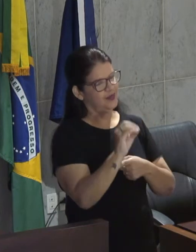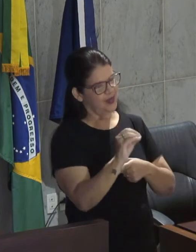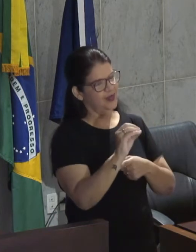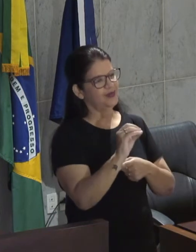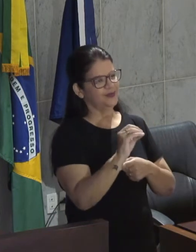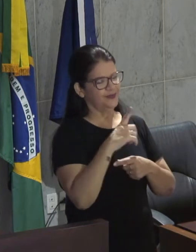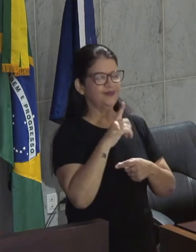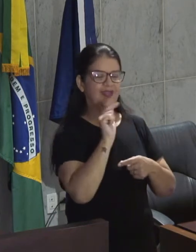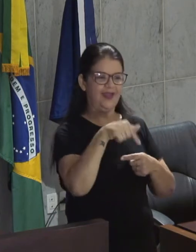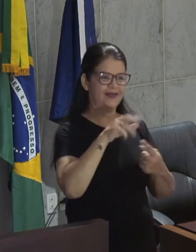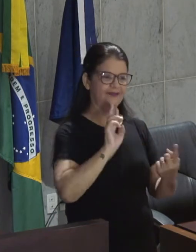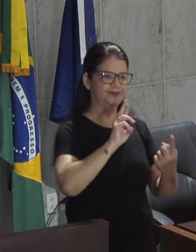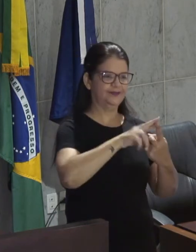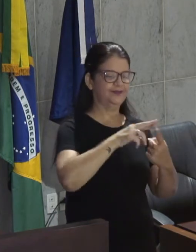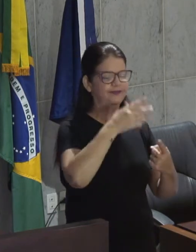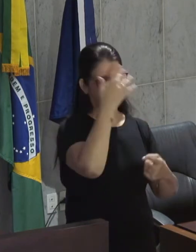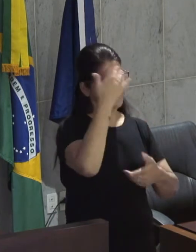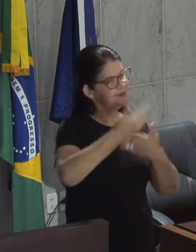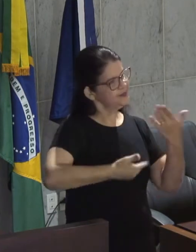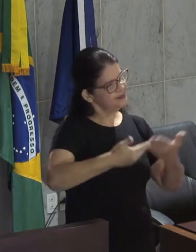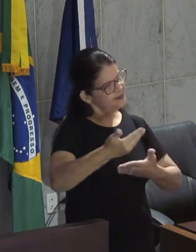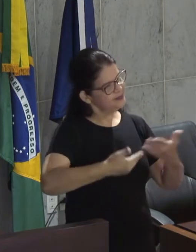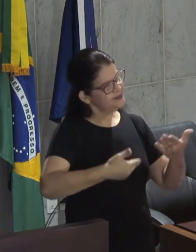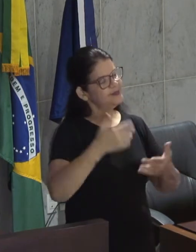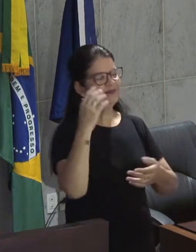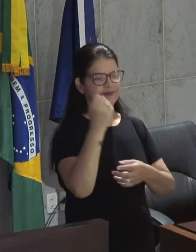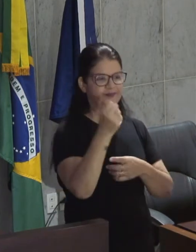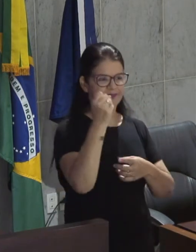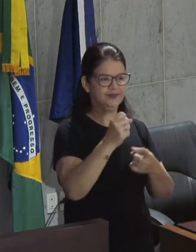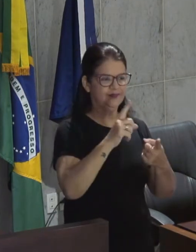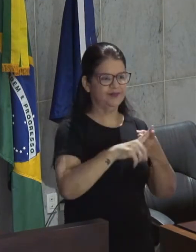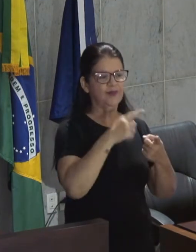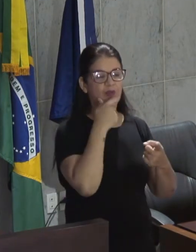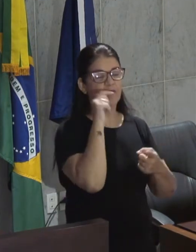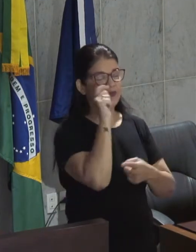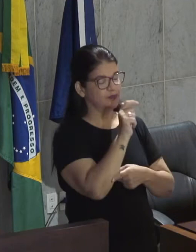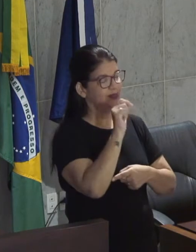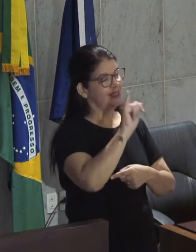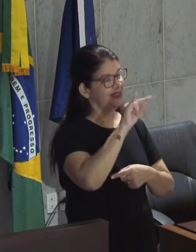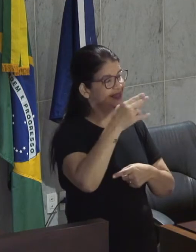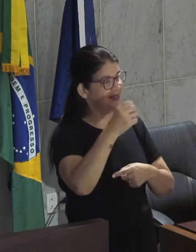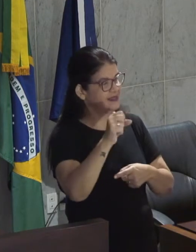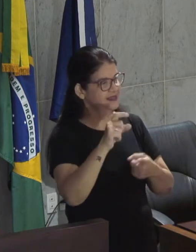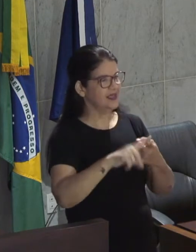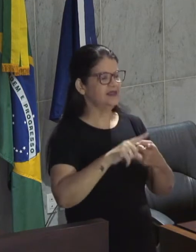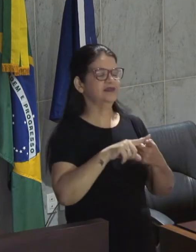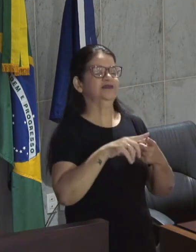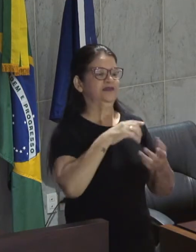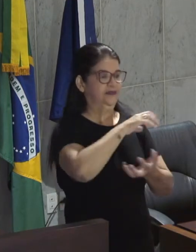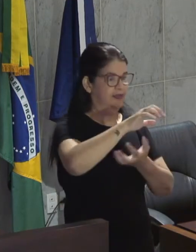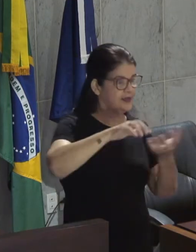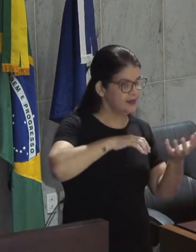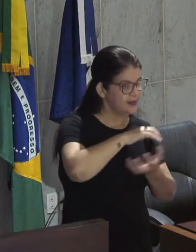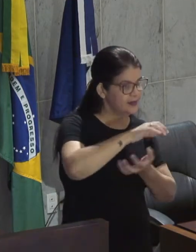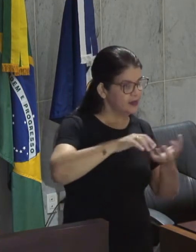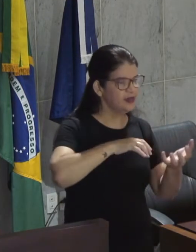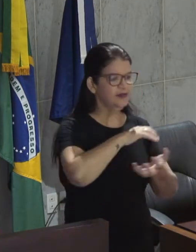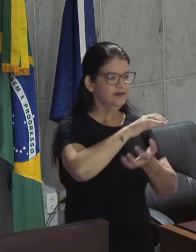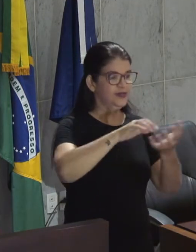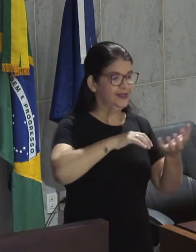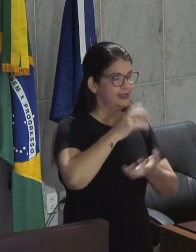aqui representando os servidores da Previdência, os companheiros e companheiras do INSS que estão em greve, uma